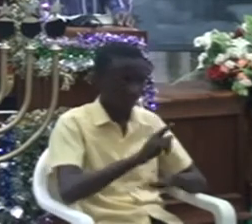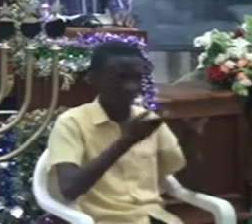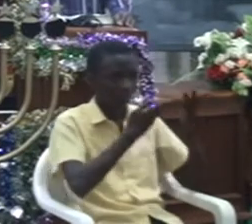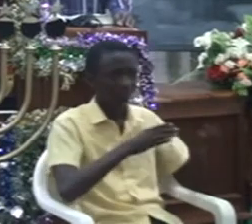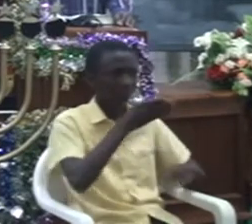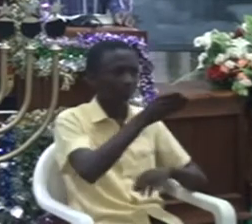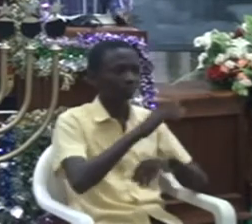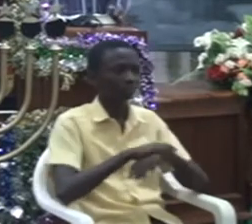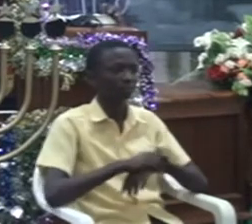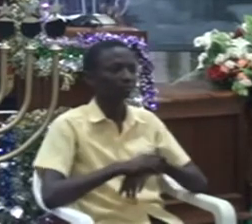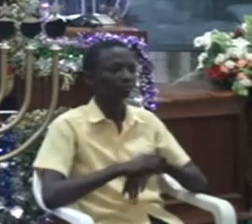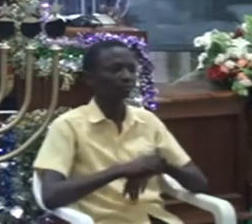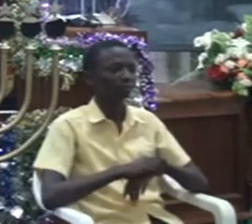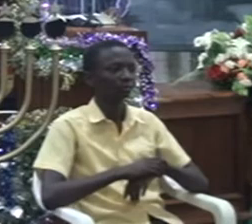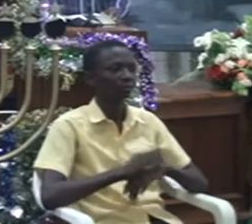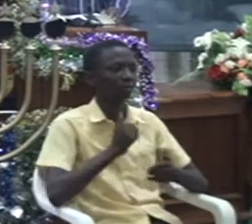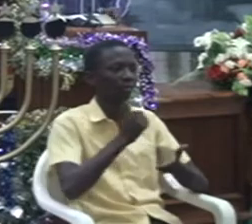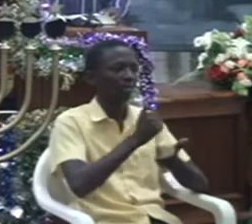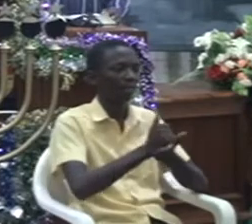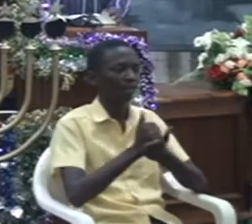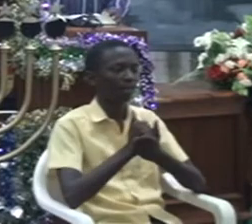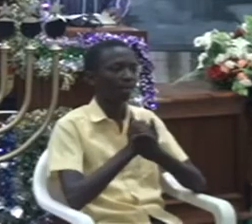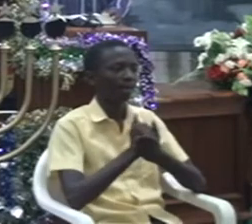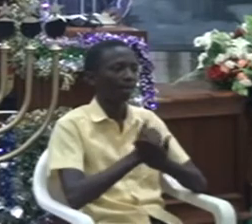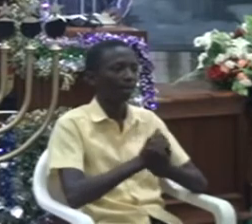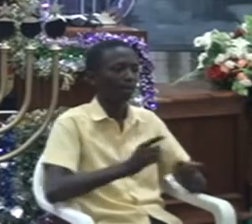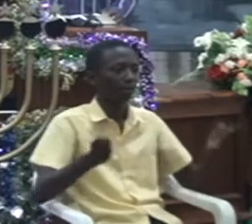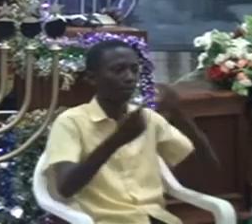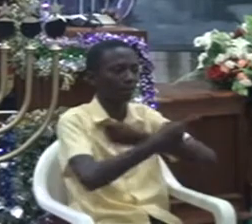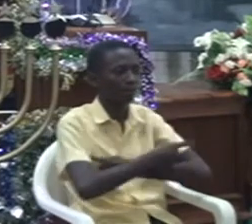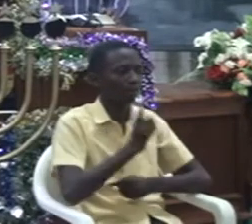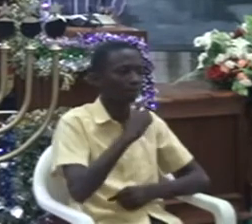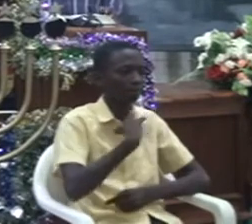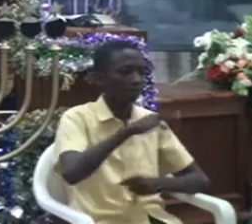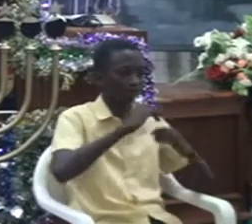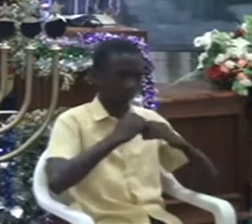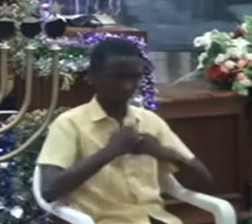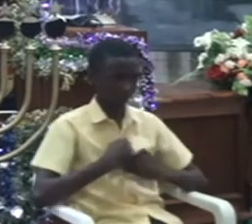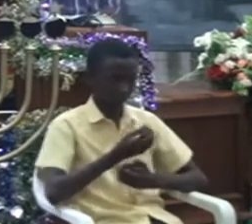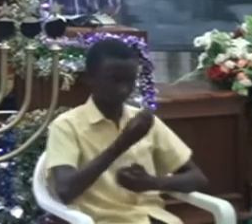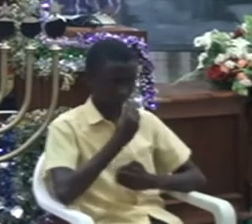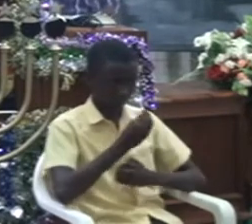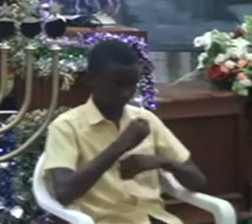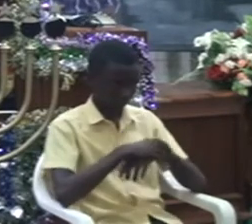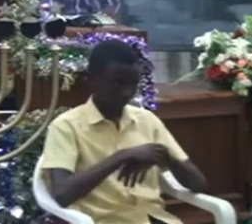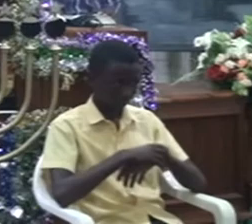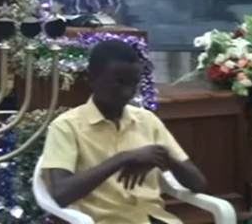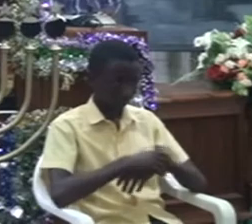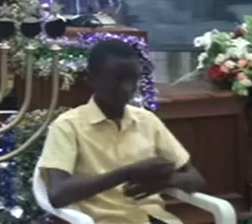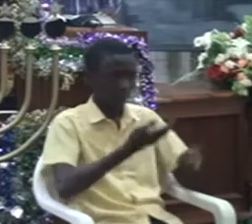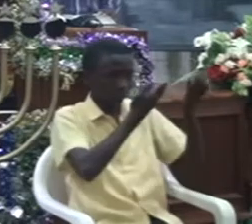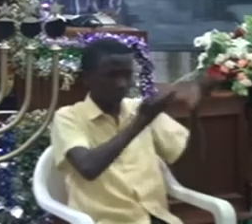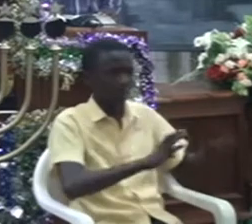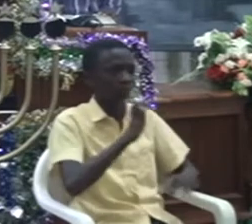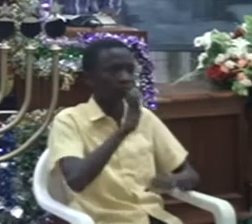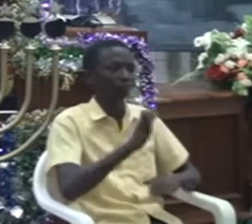mourras. Utakufaka. Amen. Amina. Et le jour où il a mangé, na si kwenye alikulaka, la mort est